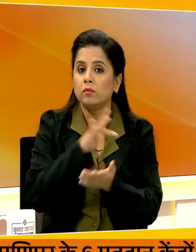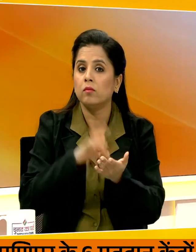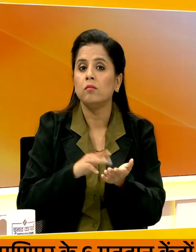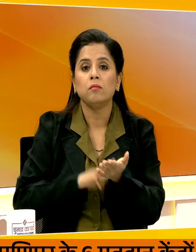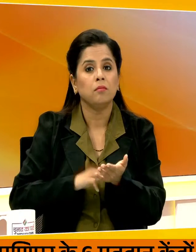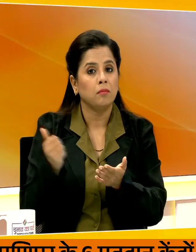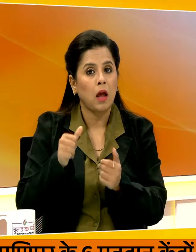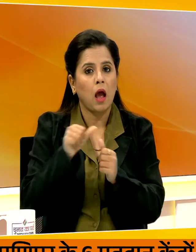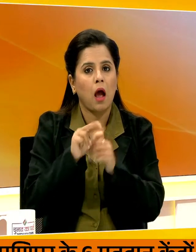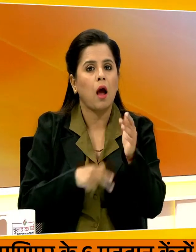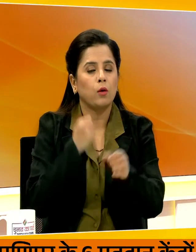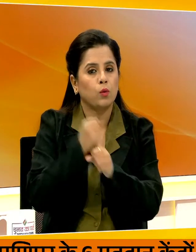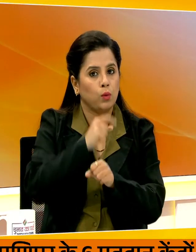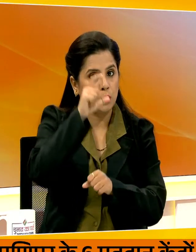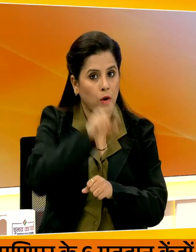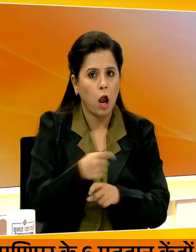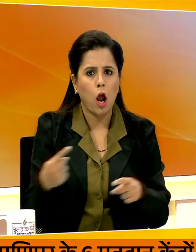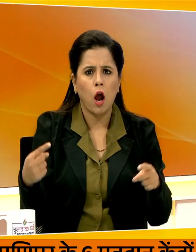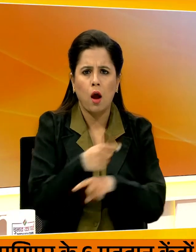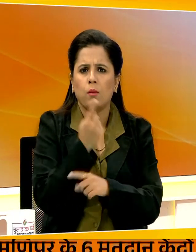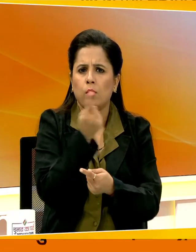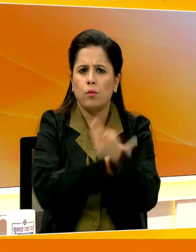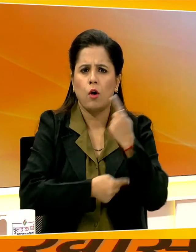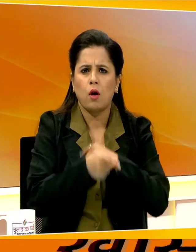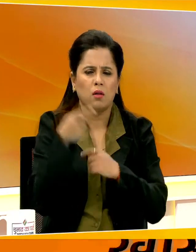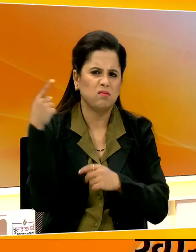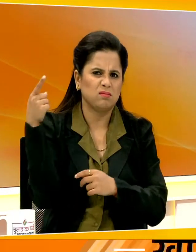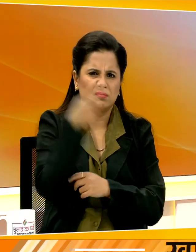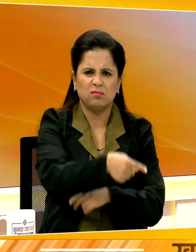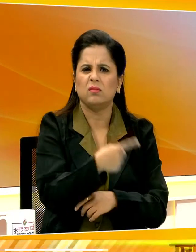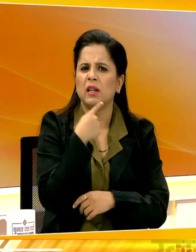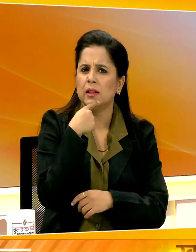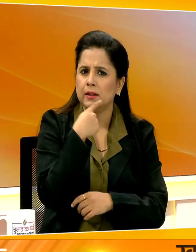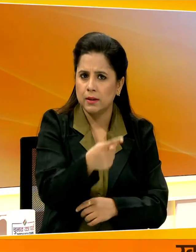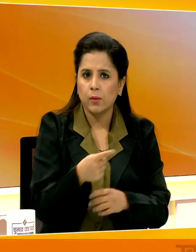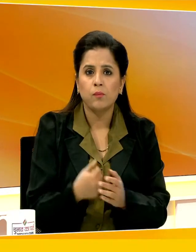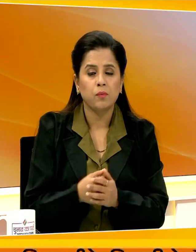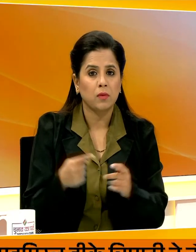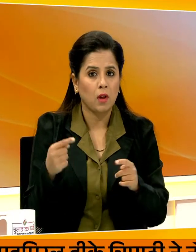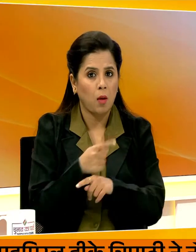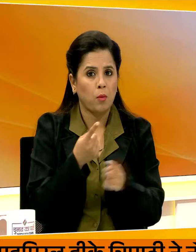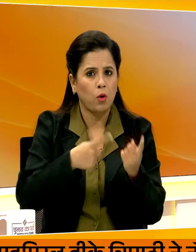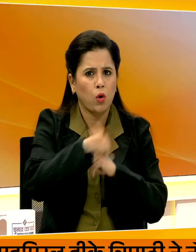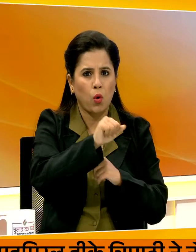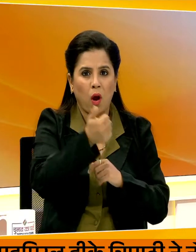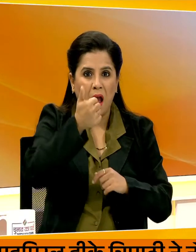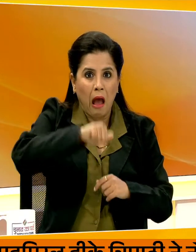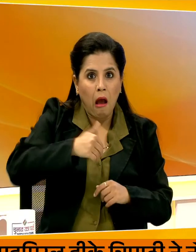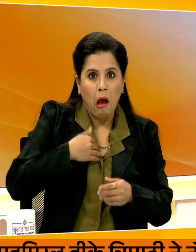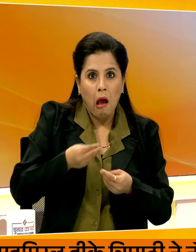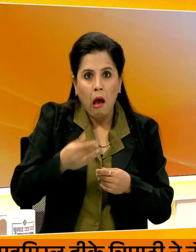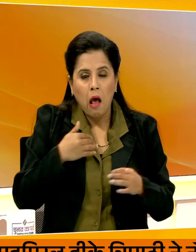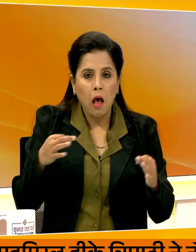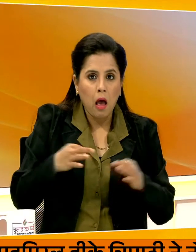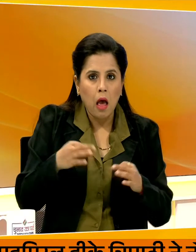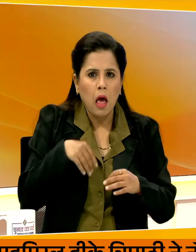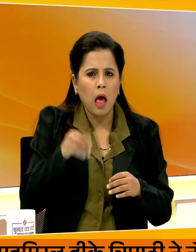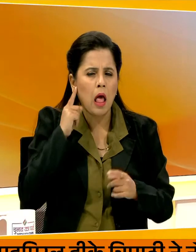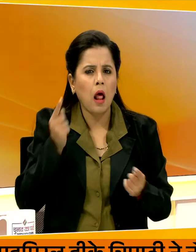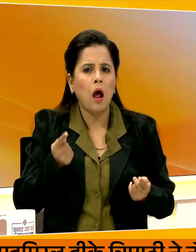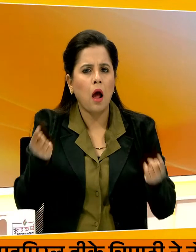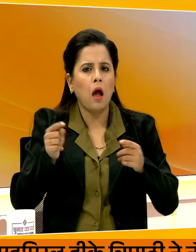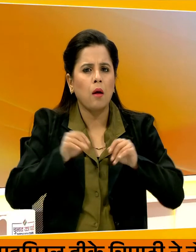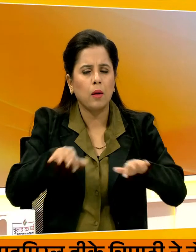केंद्रीय मंत्री अनुराग ठाकुर ने विपक्षी दलों पर निशाना साधते हुए कहा कि विपक्ष अपनी हार देखकर भय और भ्रम फैलाने के